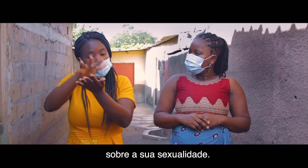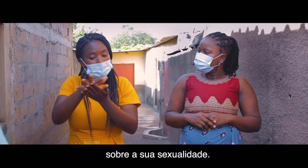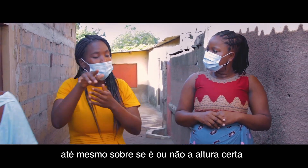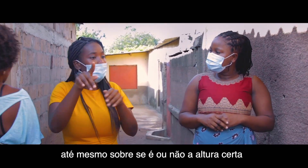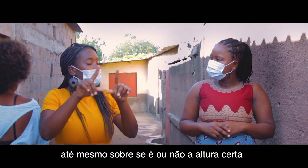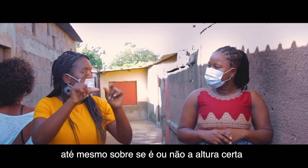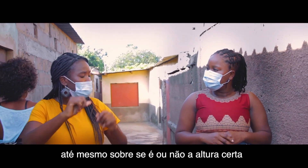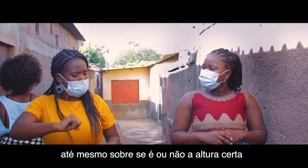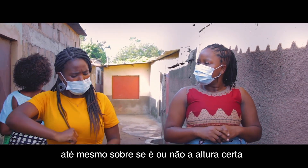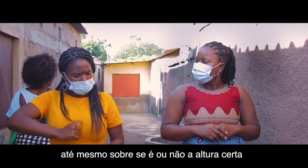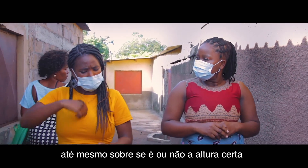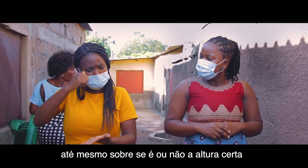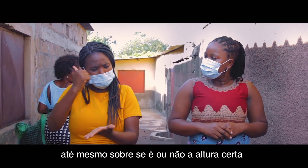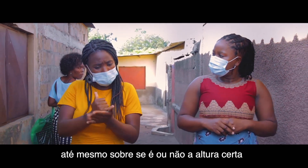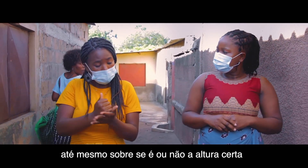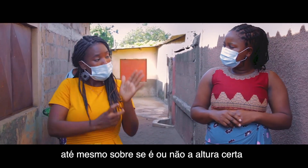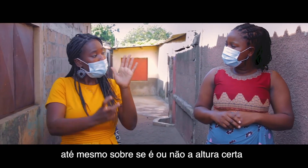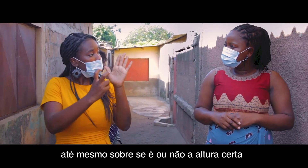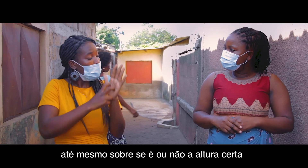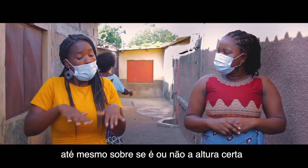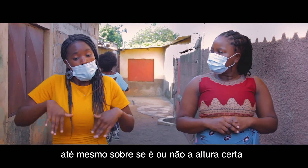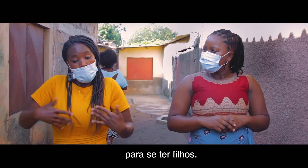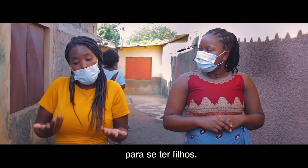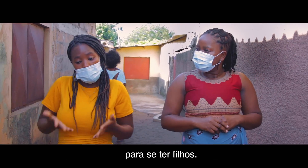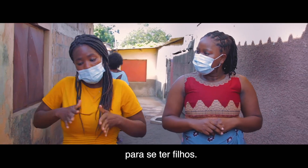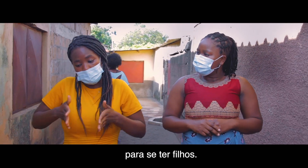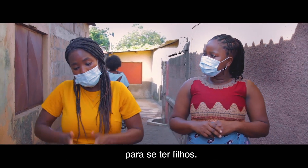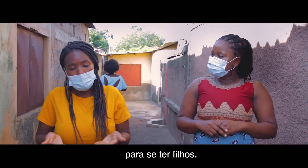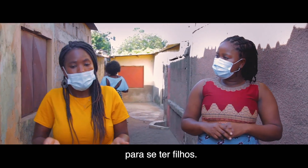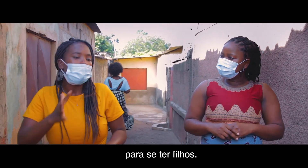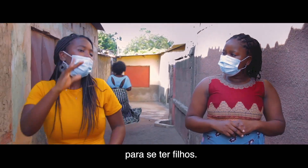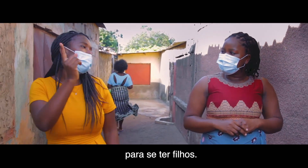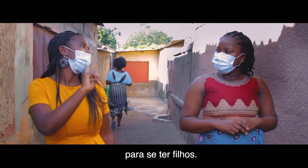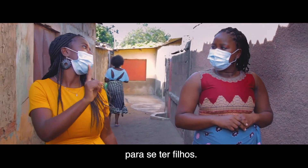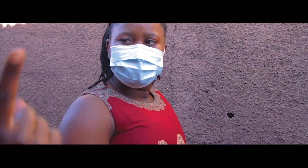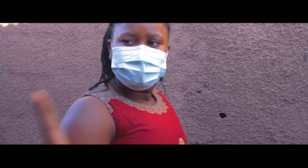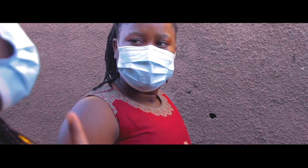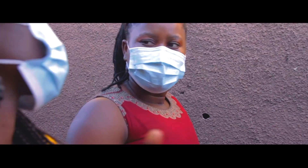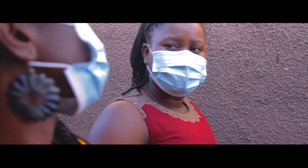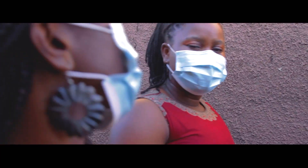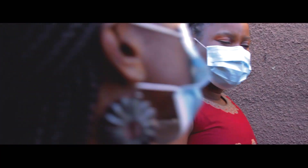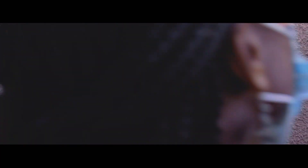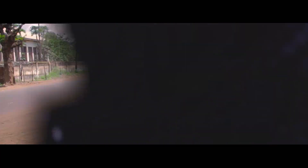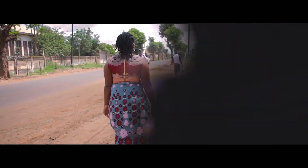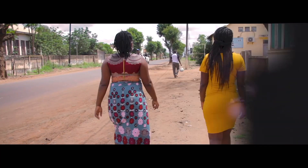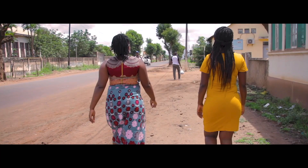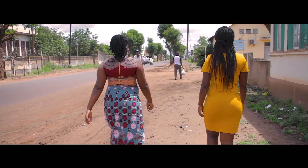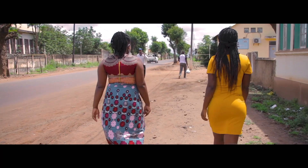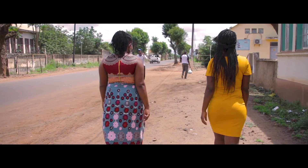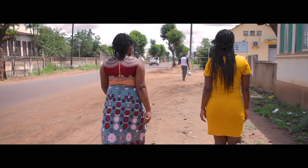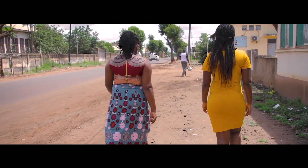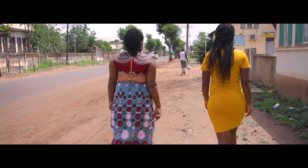sexualidade, até mesmo sobre se é ou não a altura certa para se ter filhos.